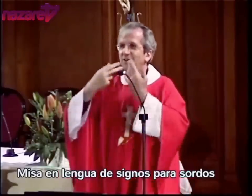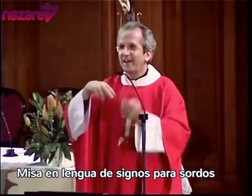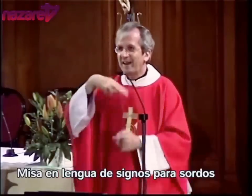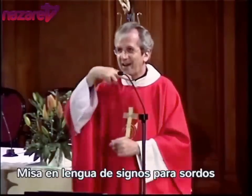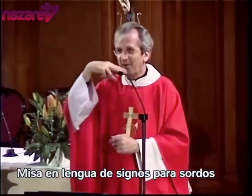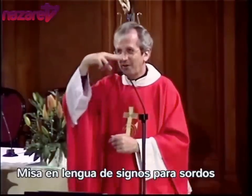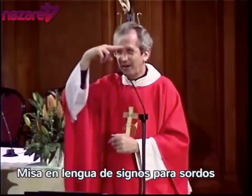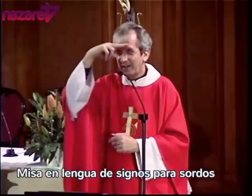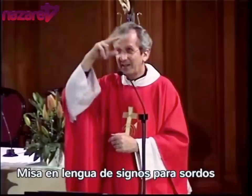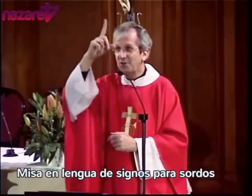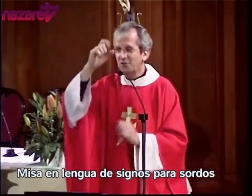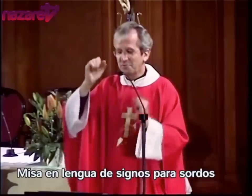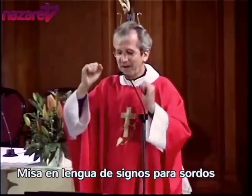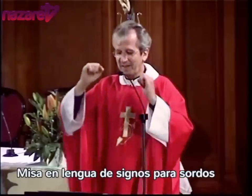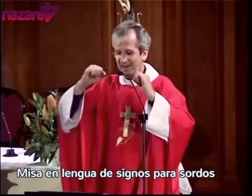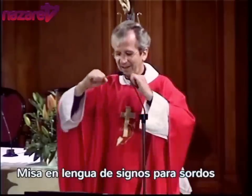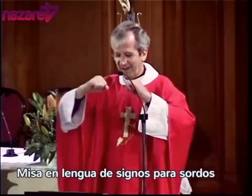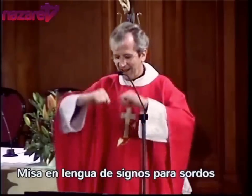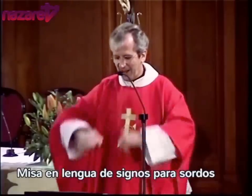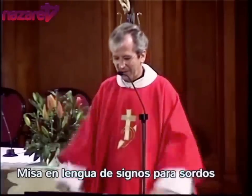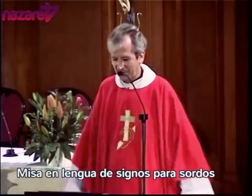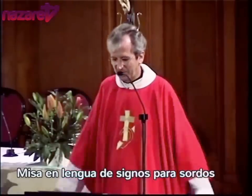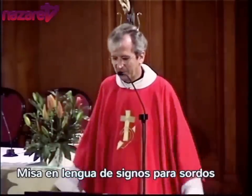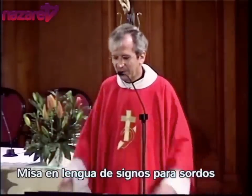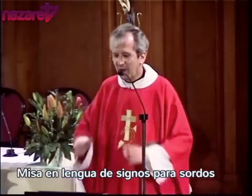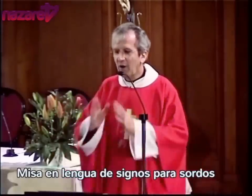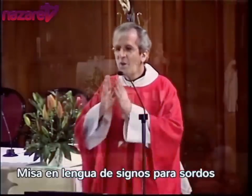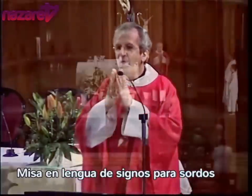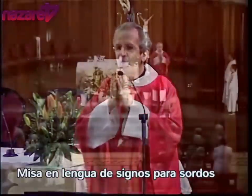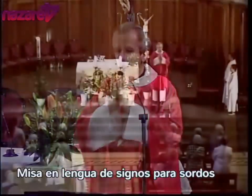Santo, en la gloria de Dios Padre. Amén.